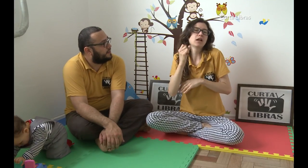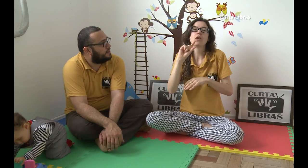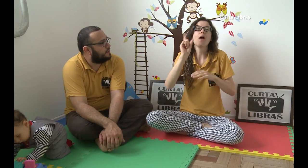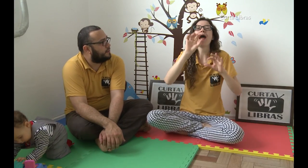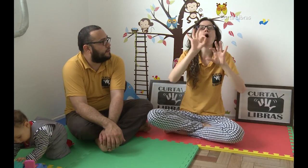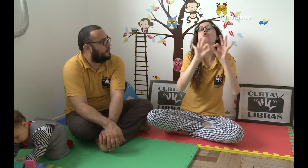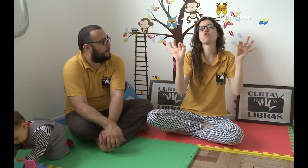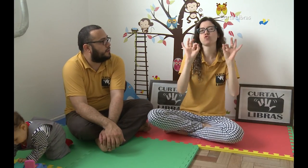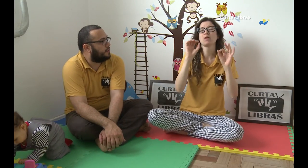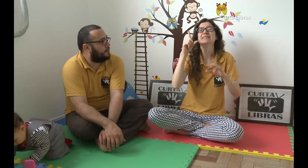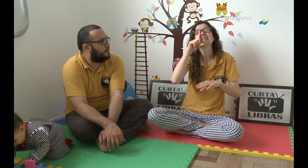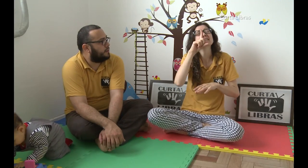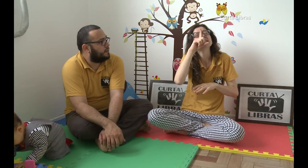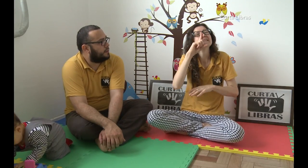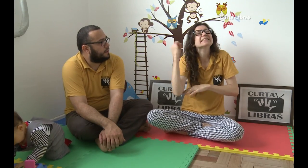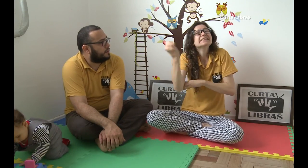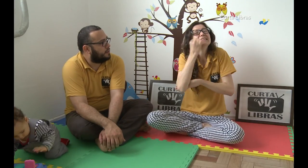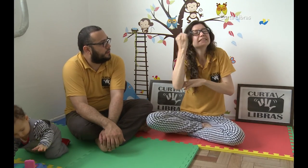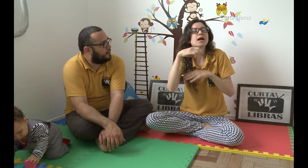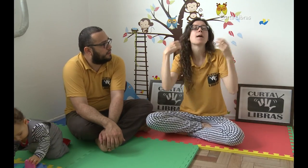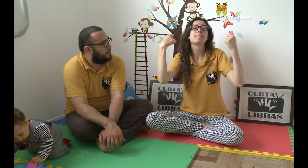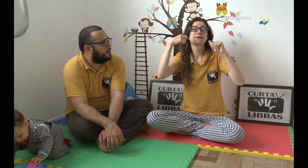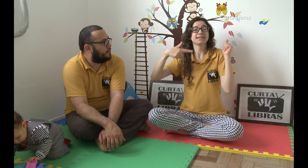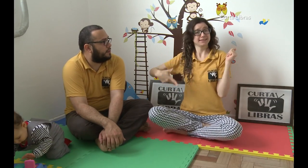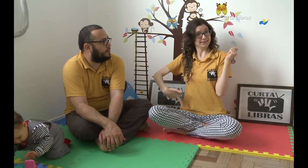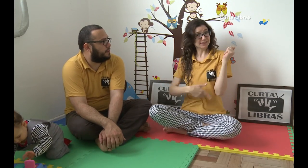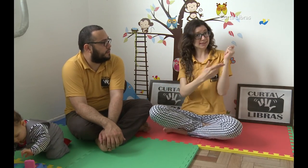existe também A cesárea humanizada Mas como ela funciona?